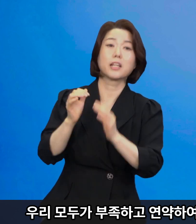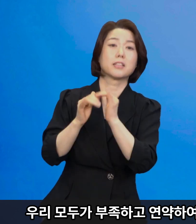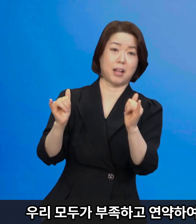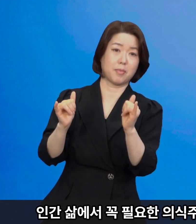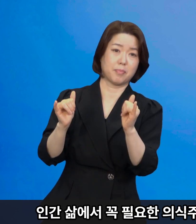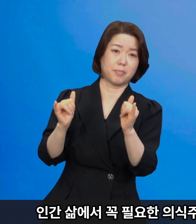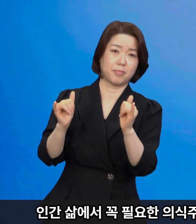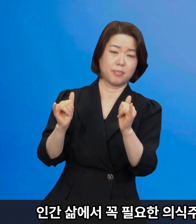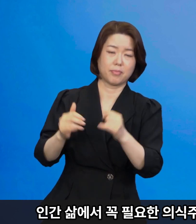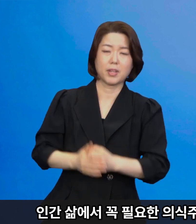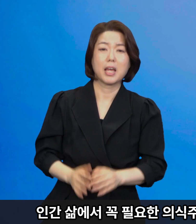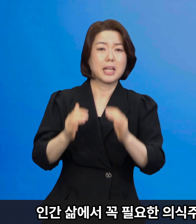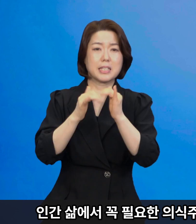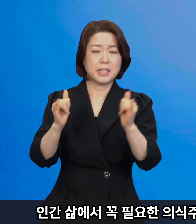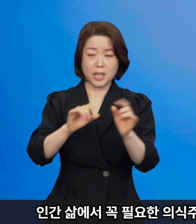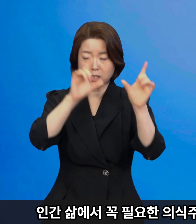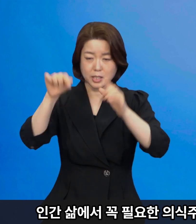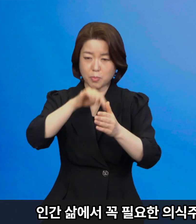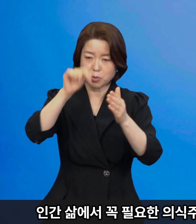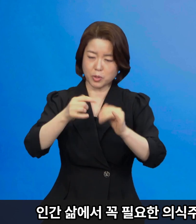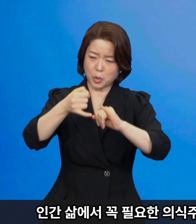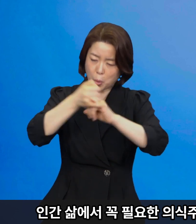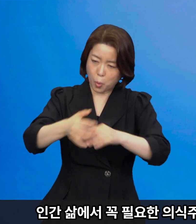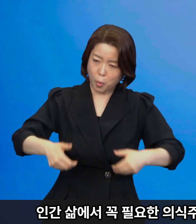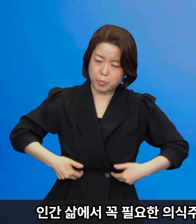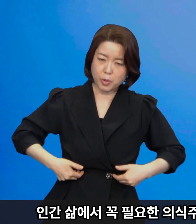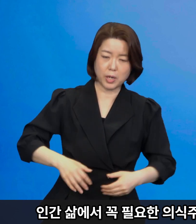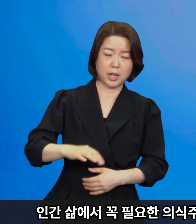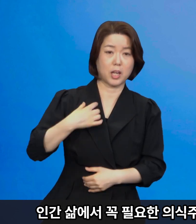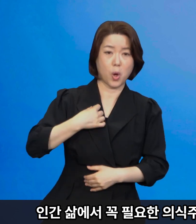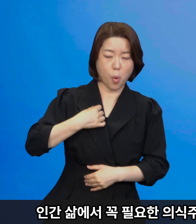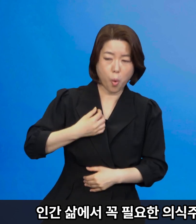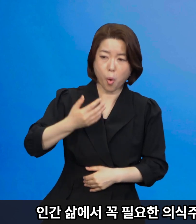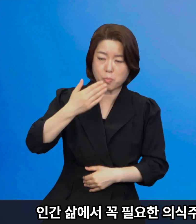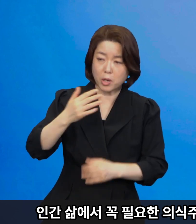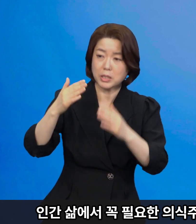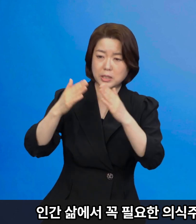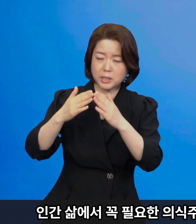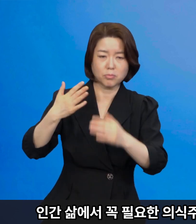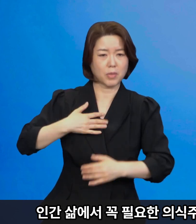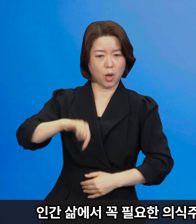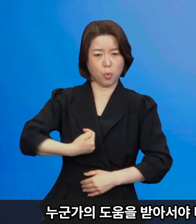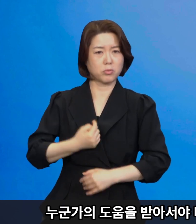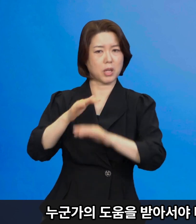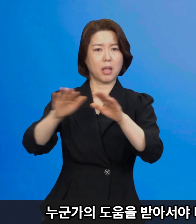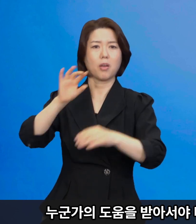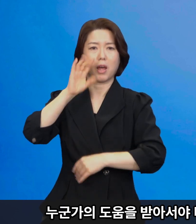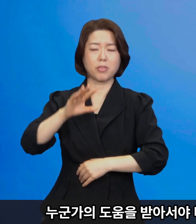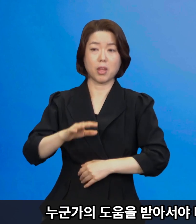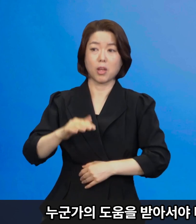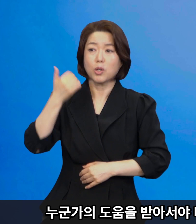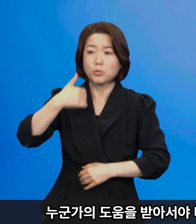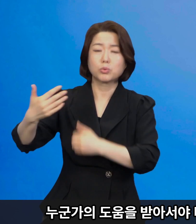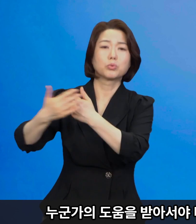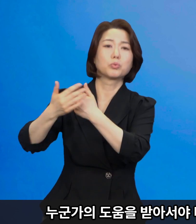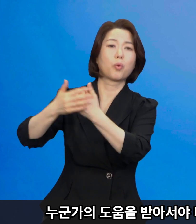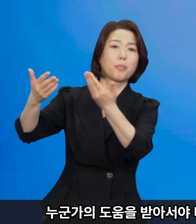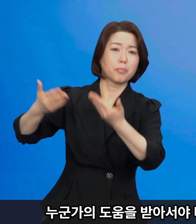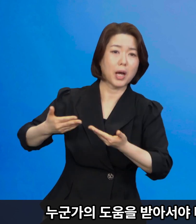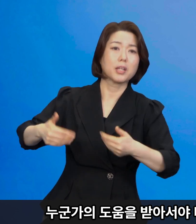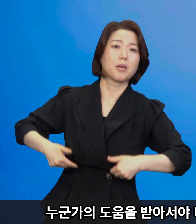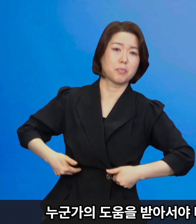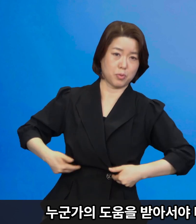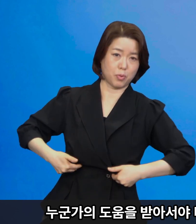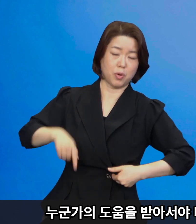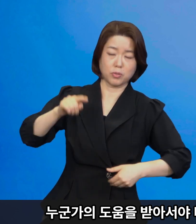않습니까? 인간 삶에서 꼭 필요한 의식주조차도 나 혼자 해결할 수 없습니다. 누군가의 도움을 받아서야